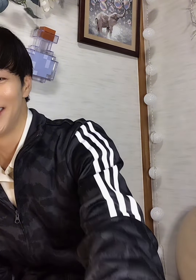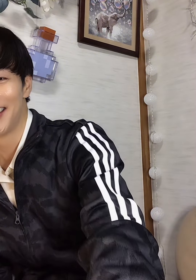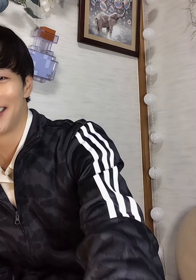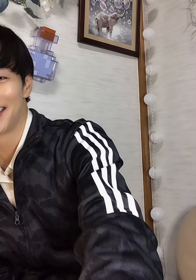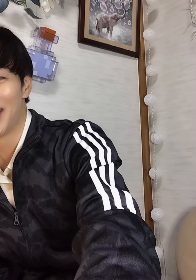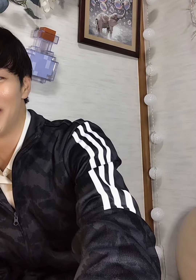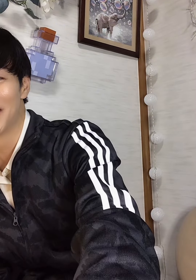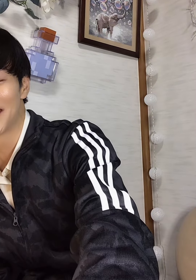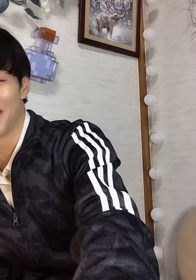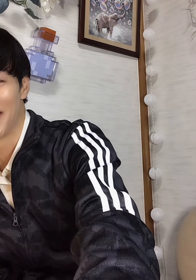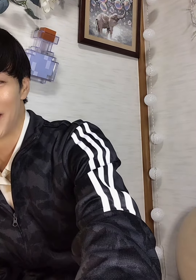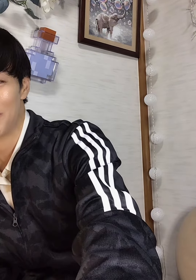めっちゃ面白い。め